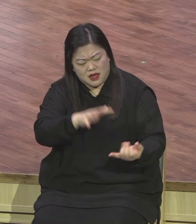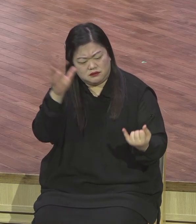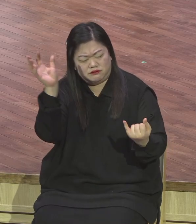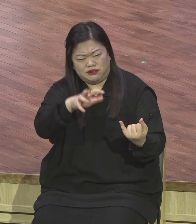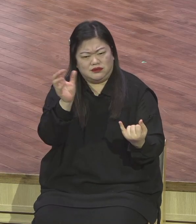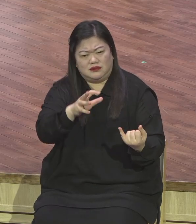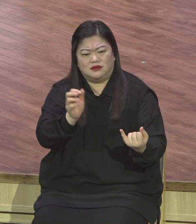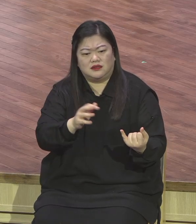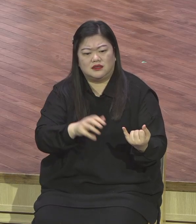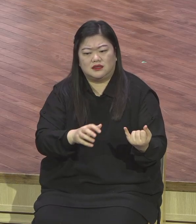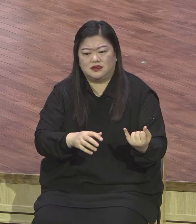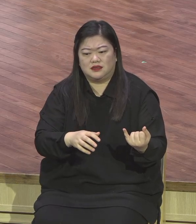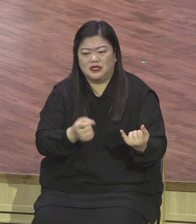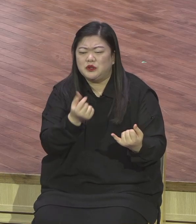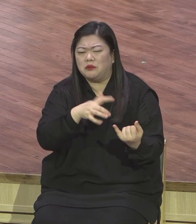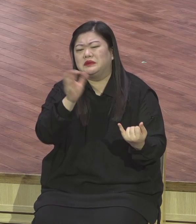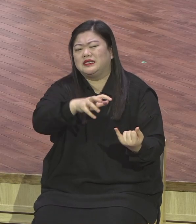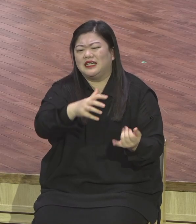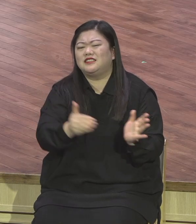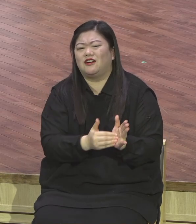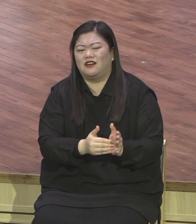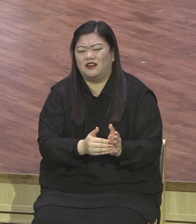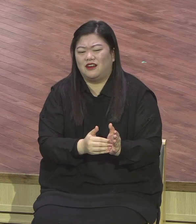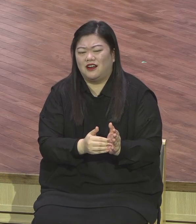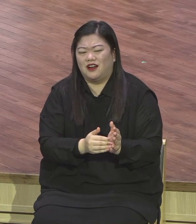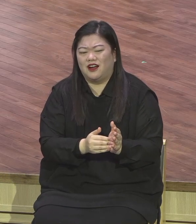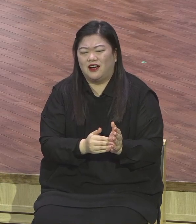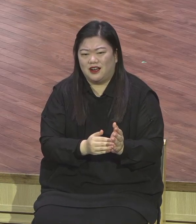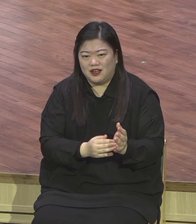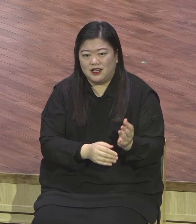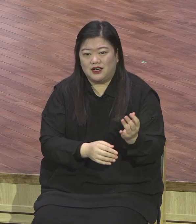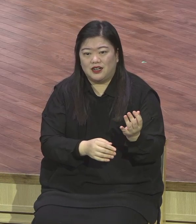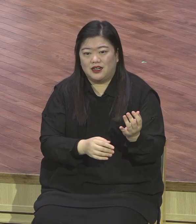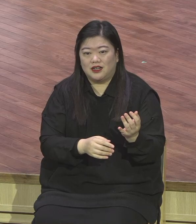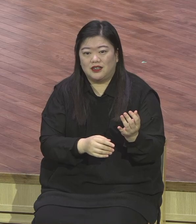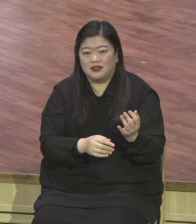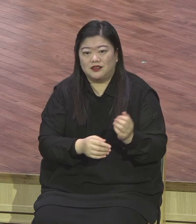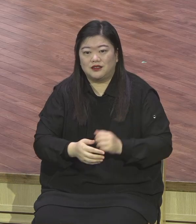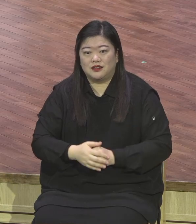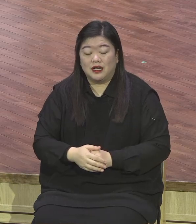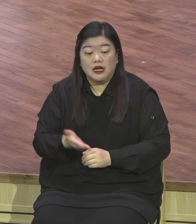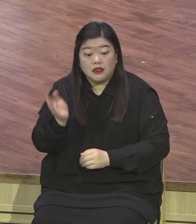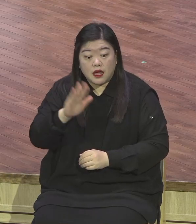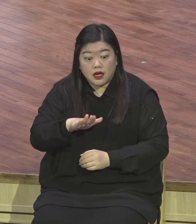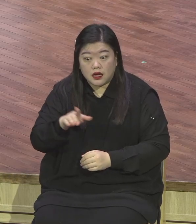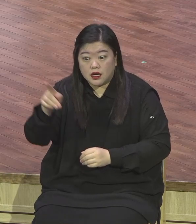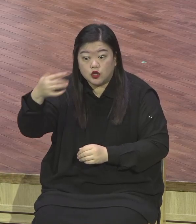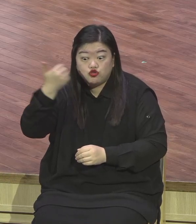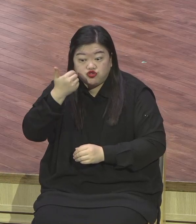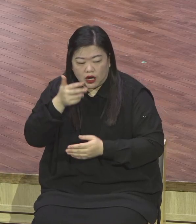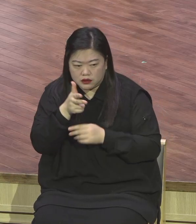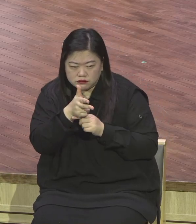밀치고 때리고 했는가 봐요 이게 납치 폭행 이래가지고